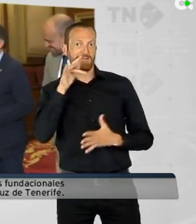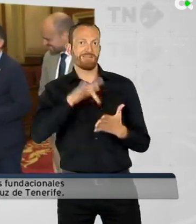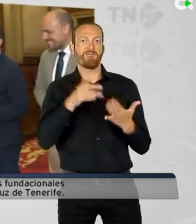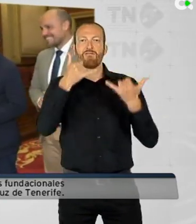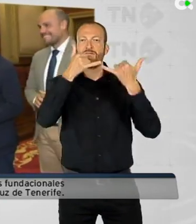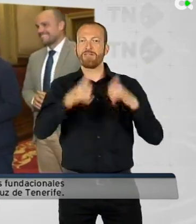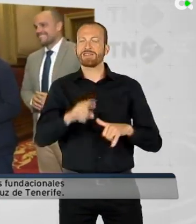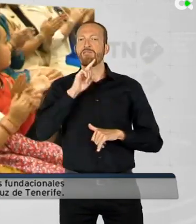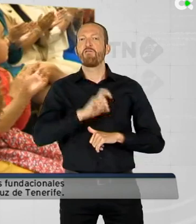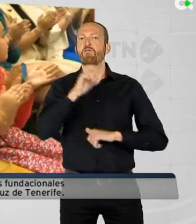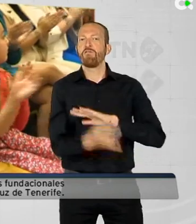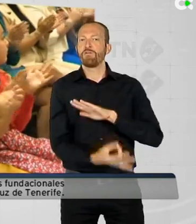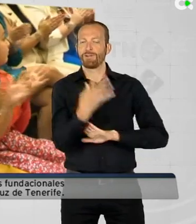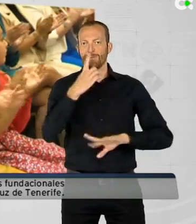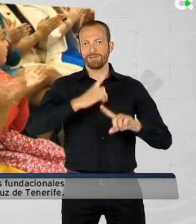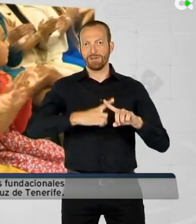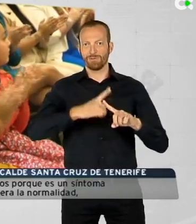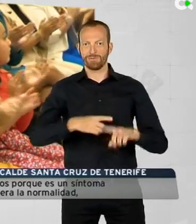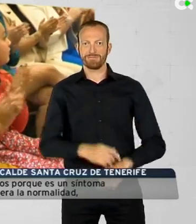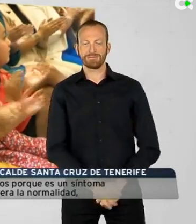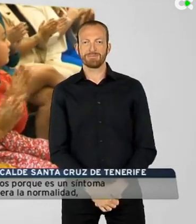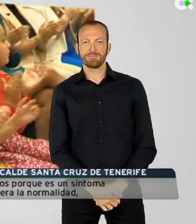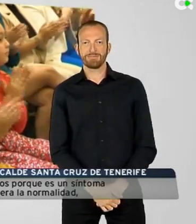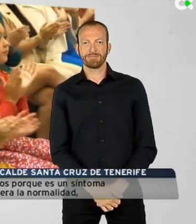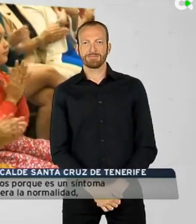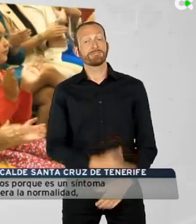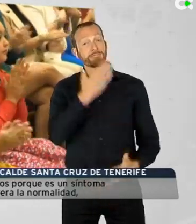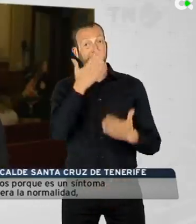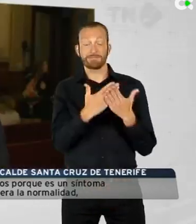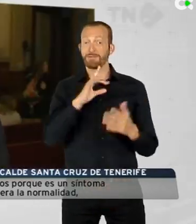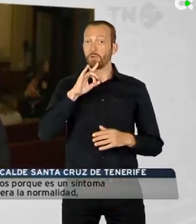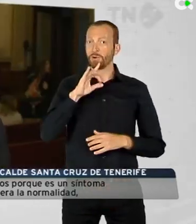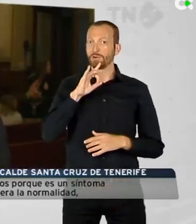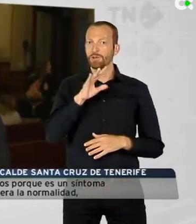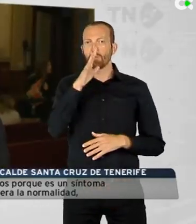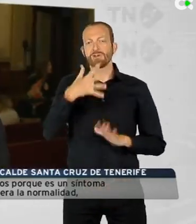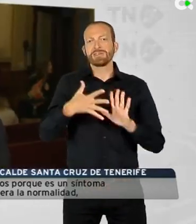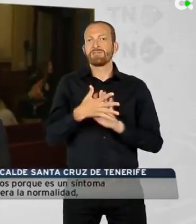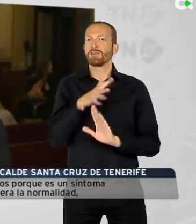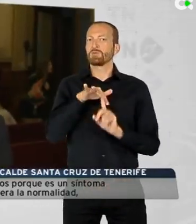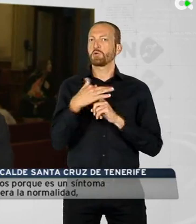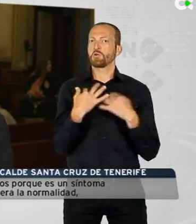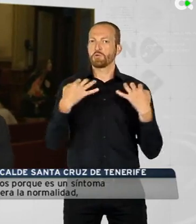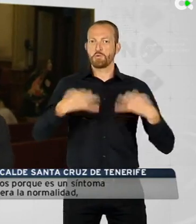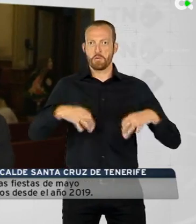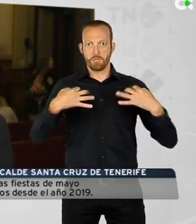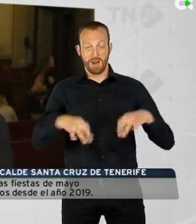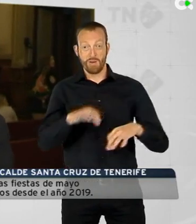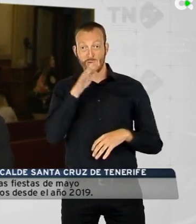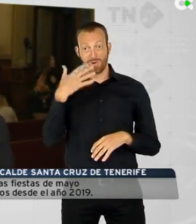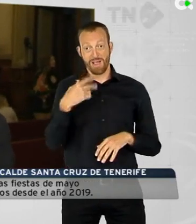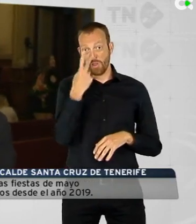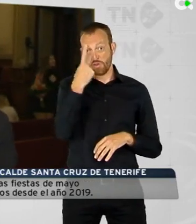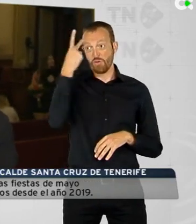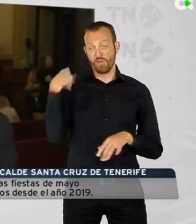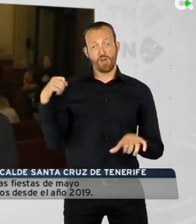fiestas fundacionales de Santa Cruz de Tenerife. Estamos muy contentos porque es un síntoma de que se recupera la normalidad. No se celebran las fiestas de